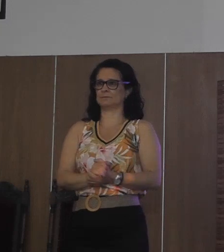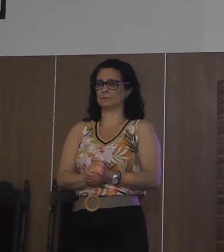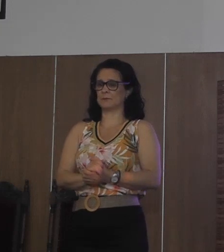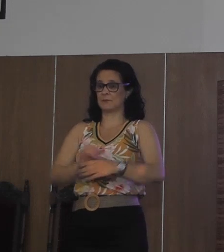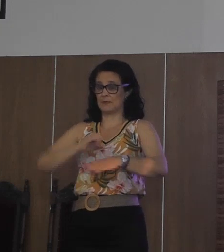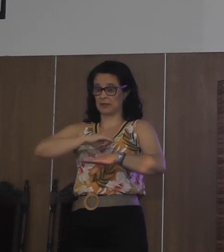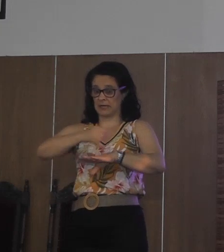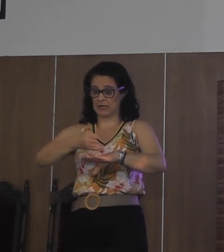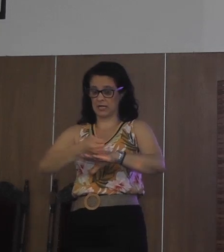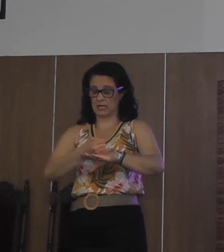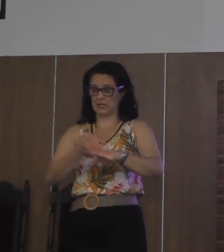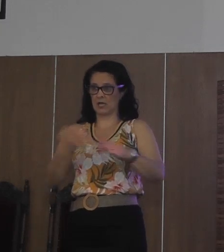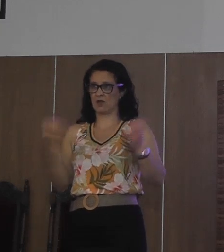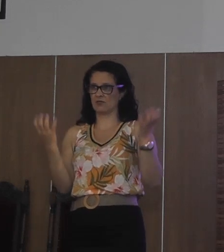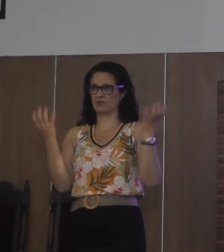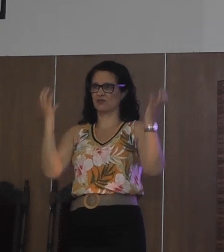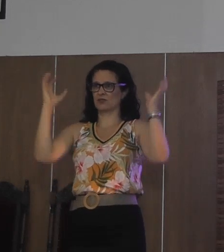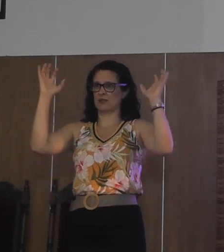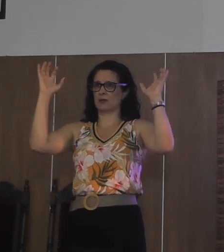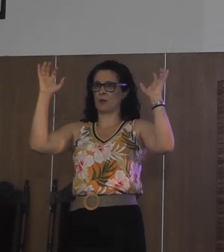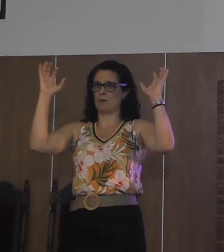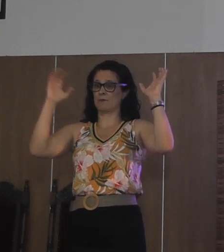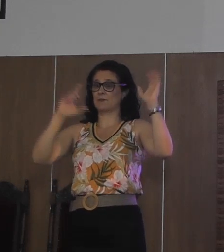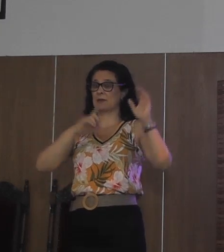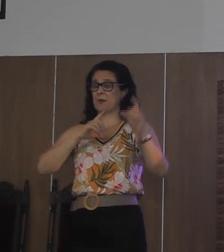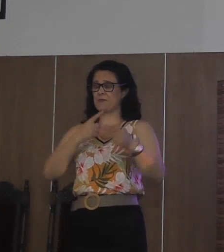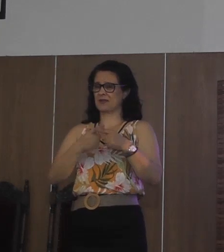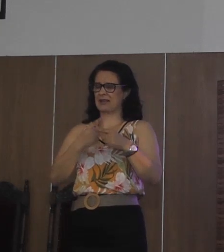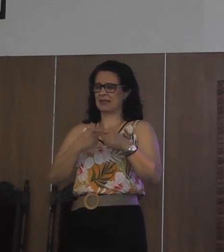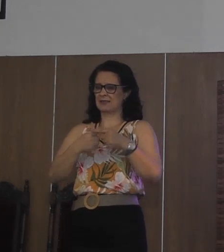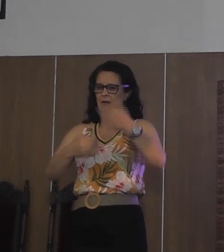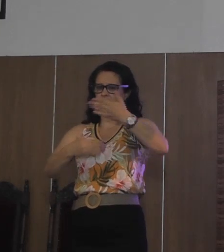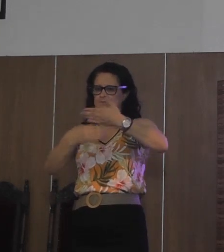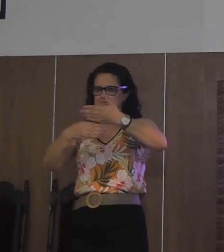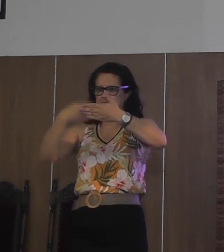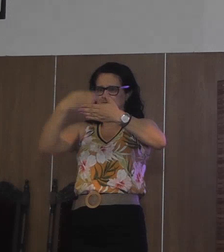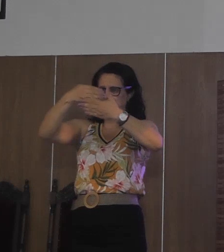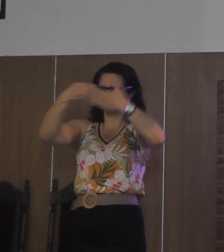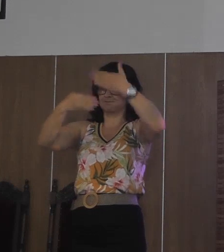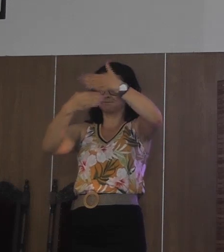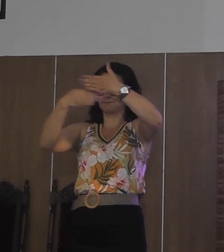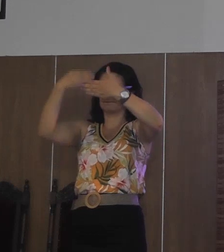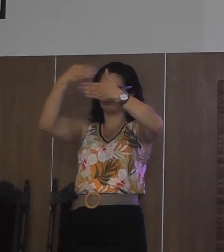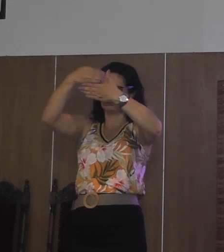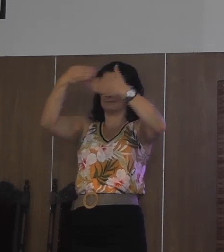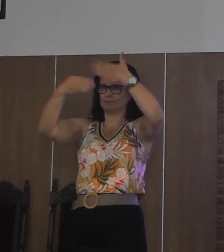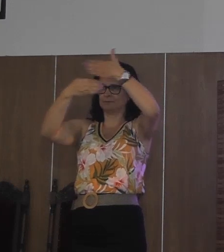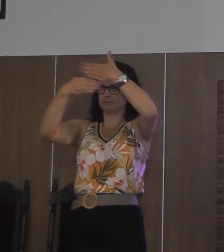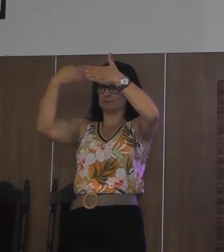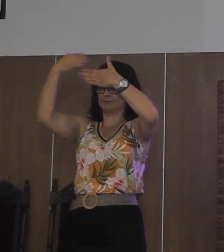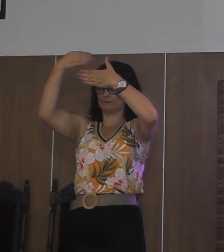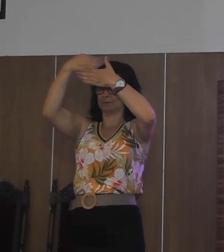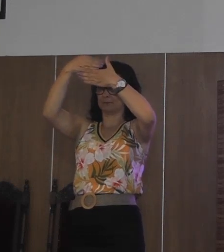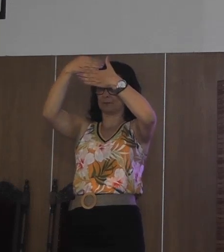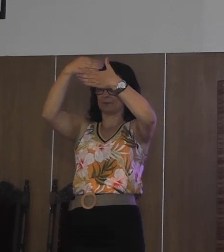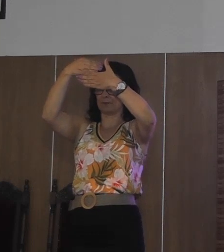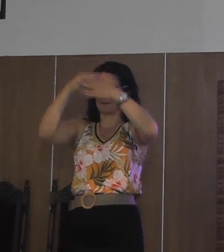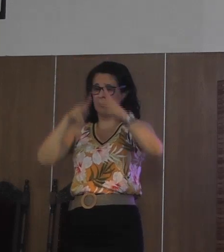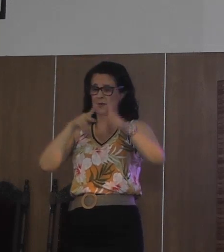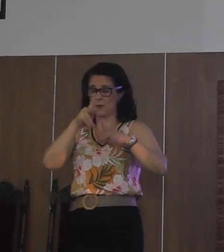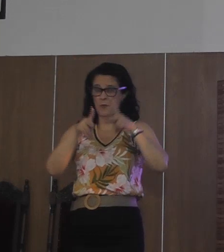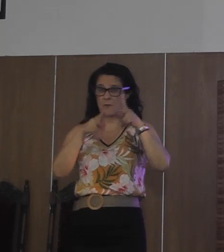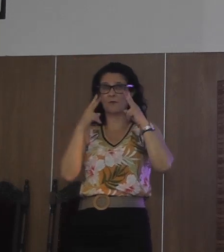Jericó. Jericó com suas muralhas que representavam para eles. O povo de Jericó olhava para aquelas